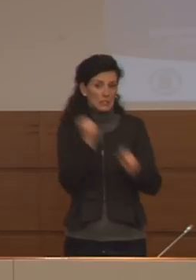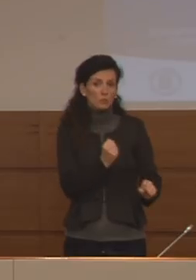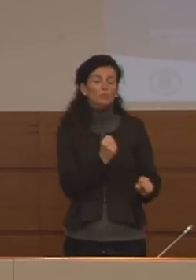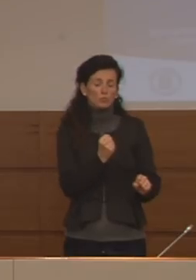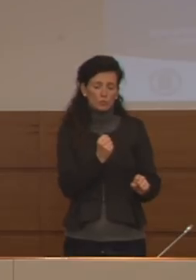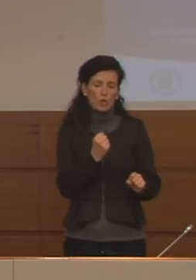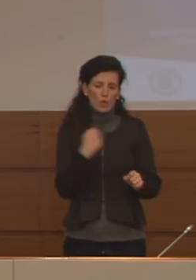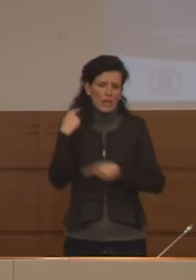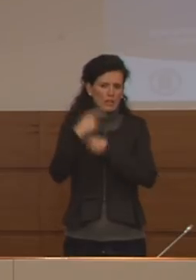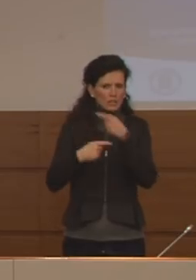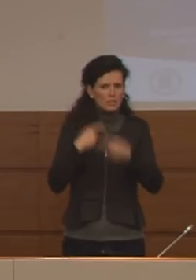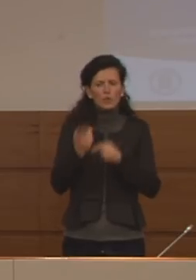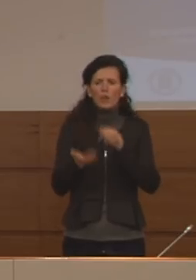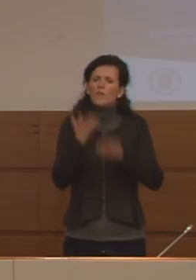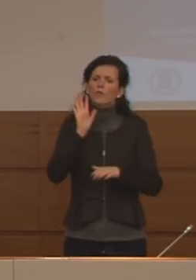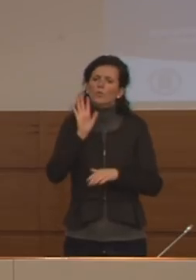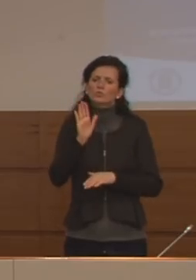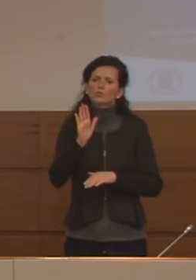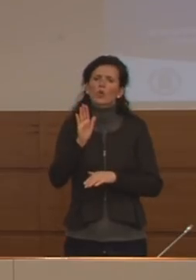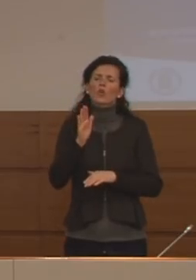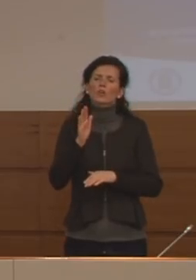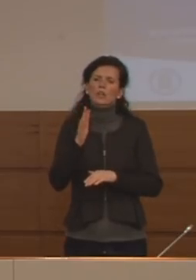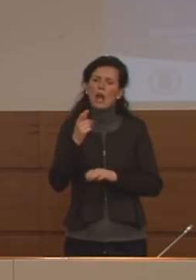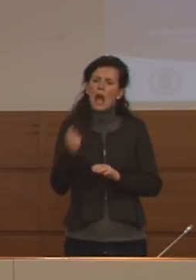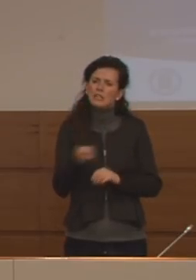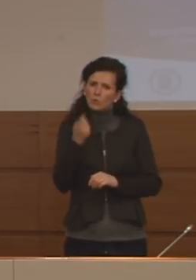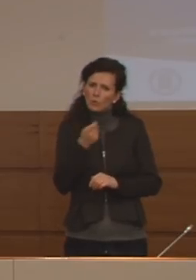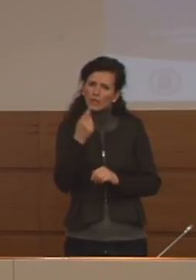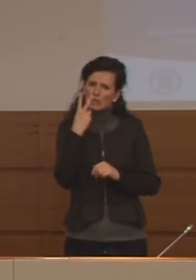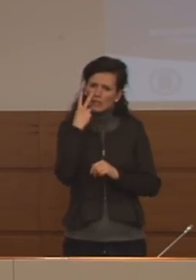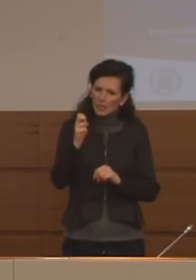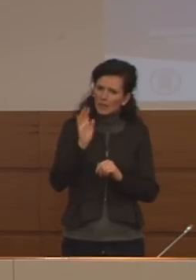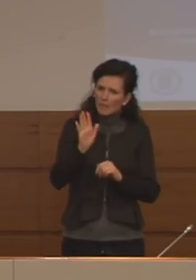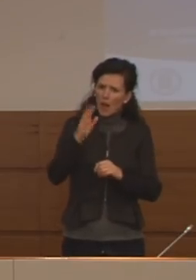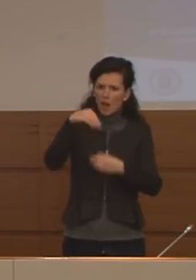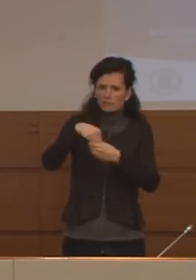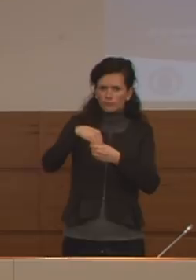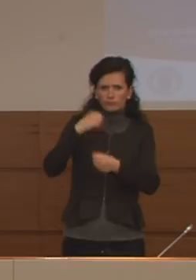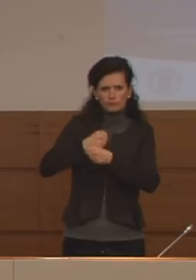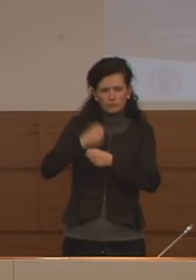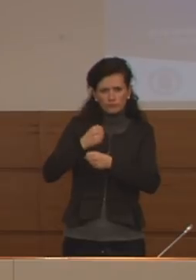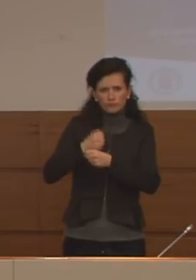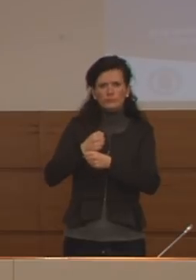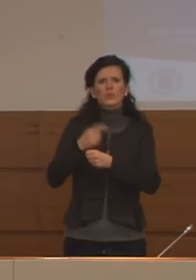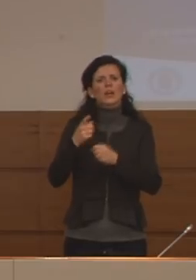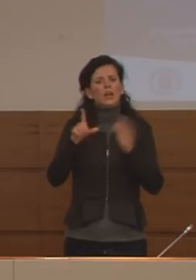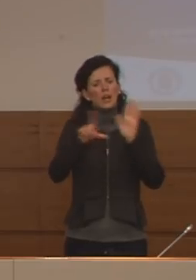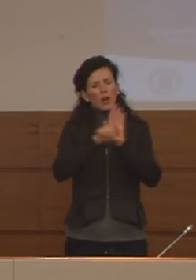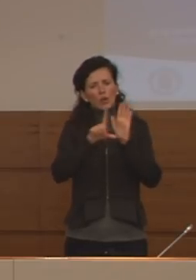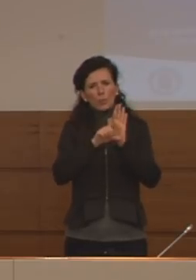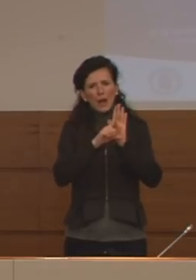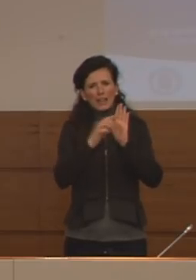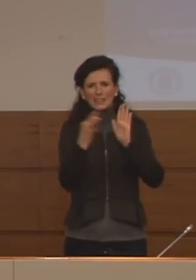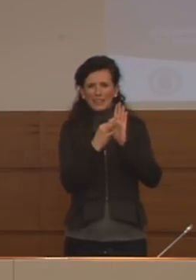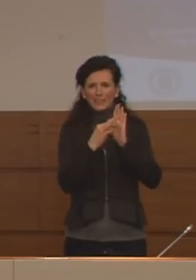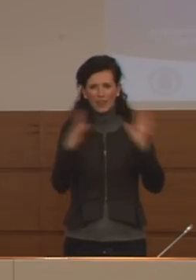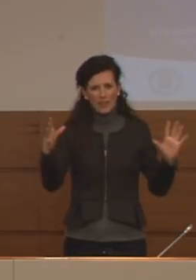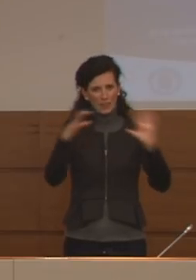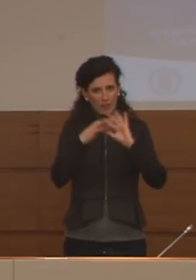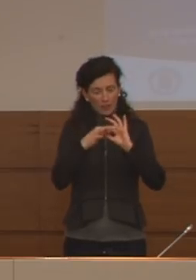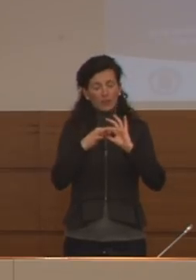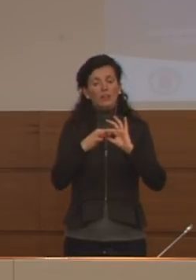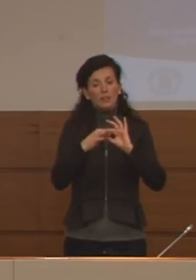tradizionale ha anche rispetto alle normative che sono state varate per l'emergenza garantisce